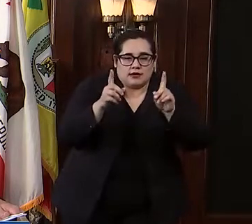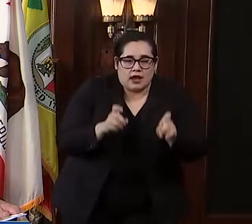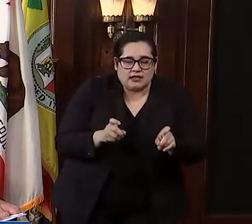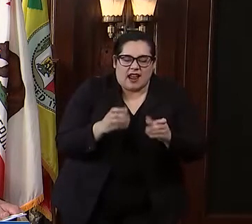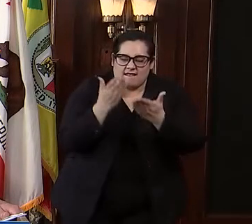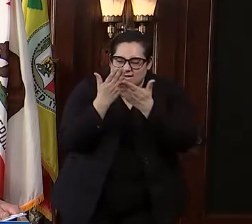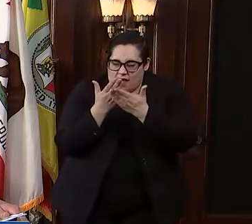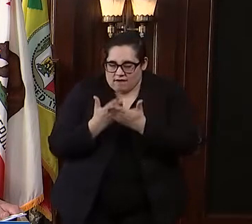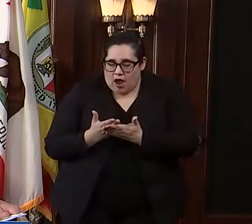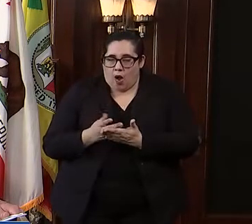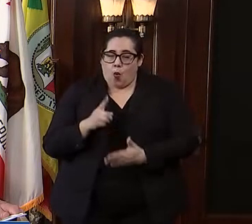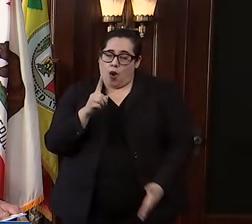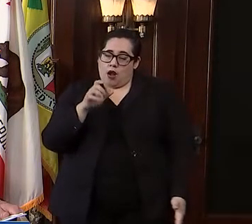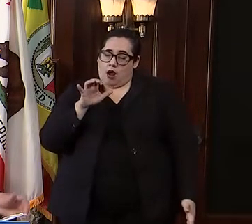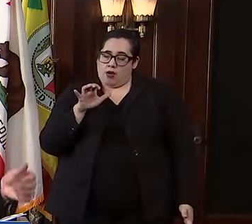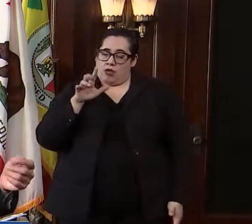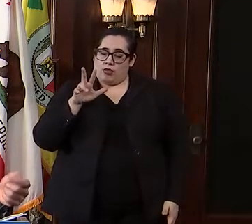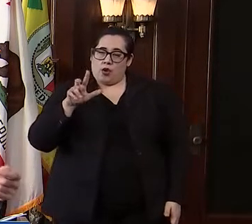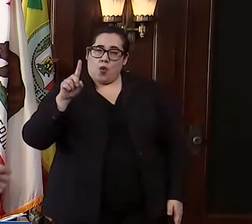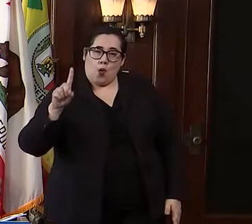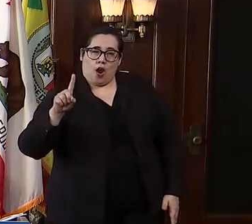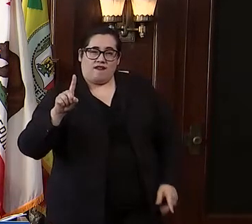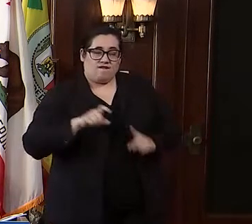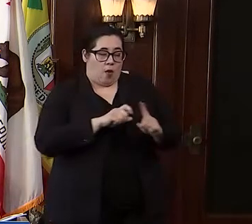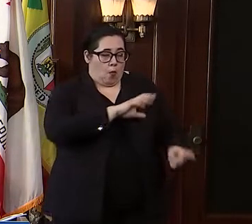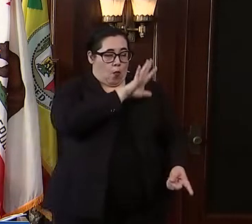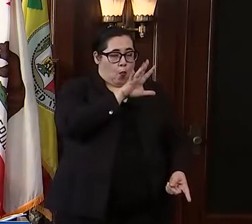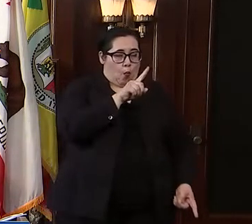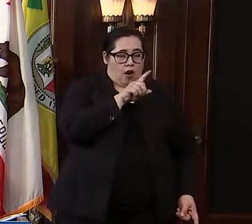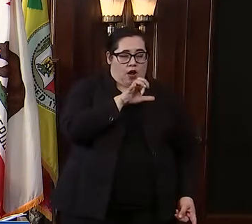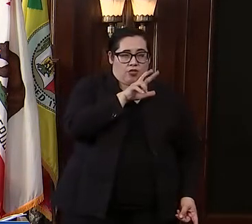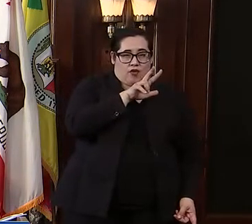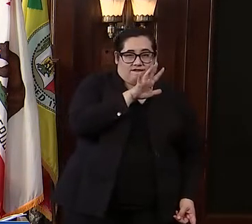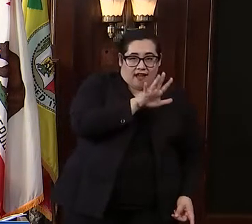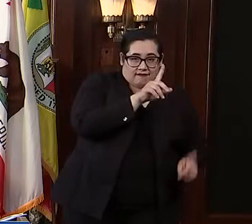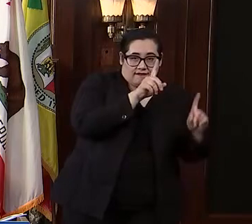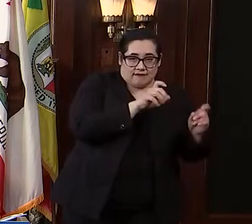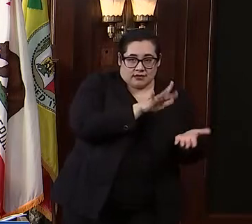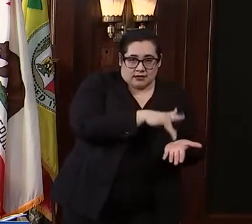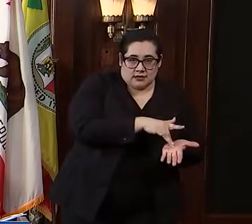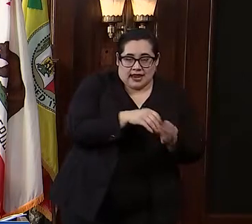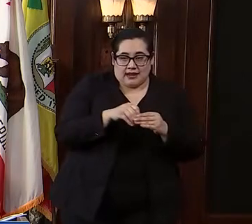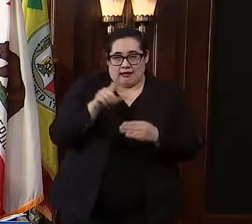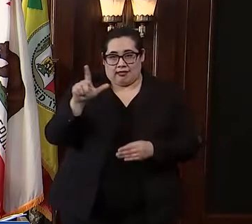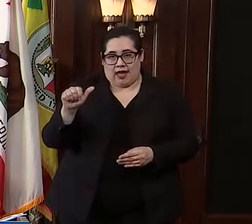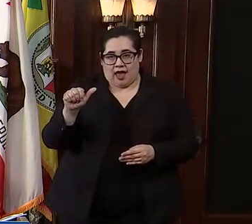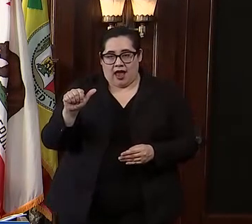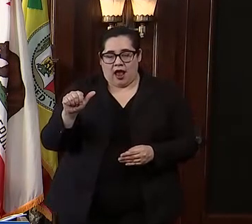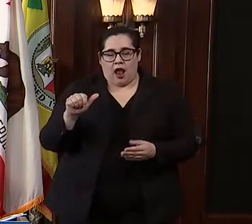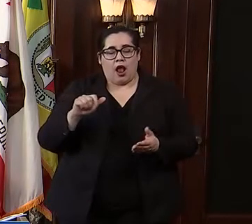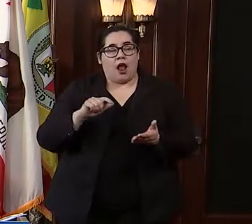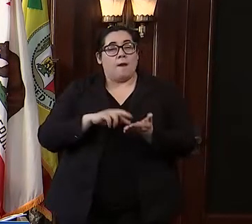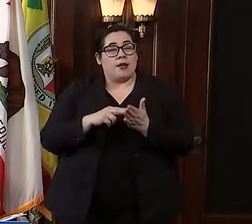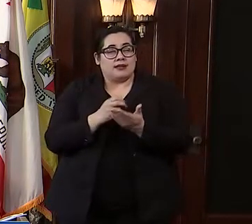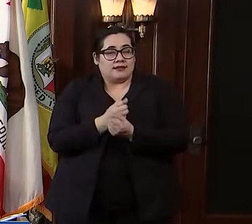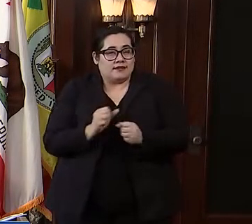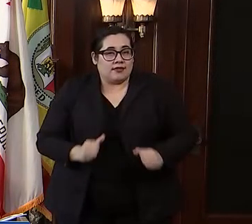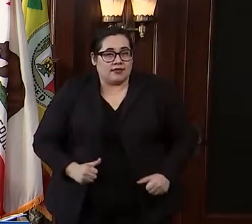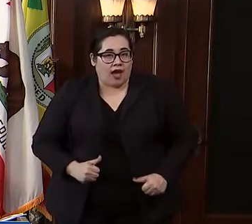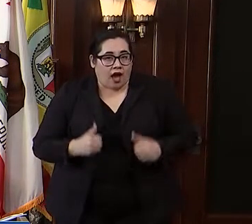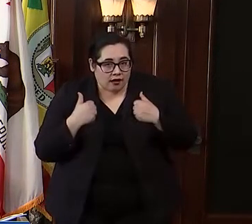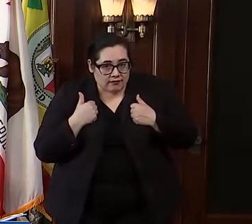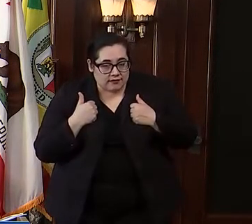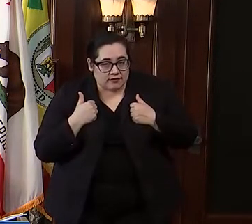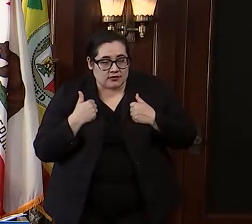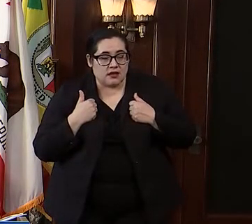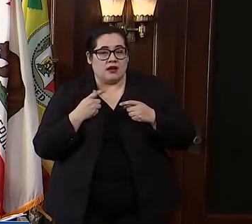en 131 de los 135 centros en Los Ángeles, salvando las vidas